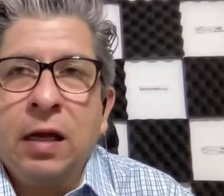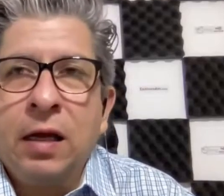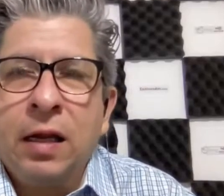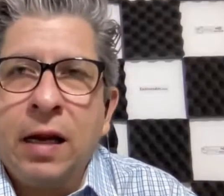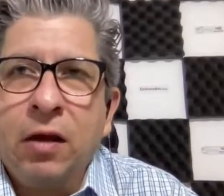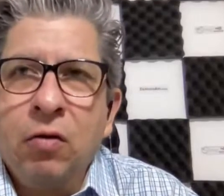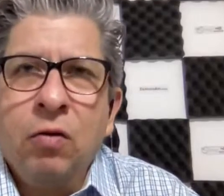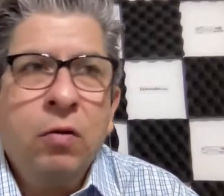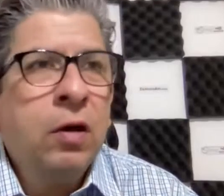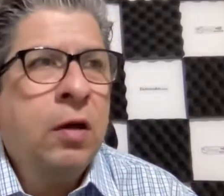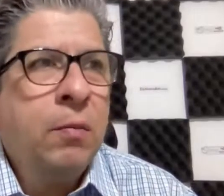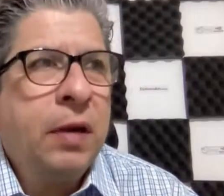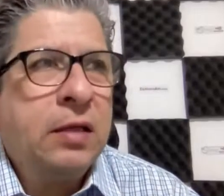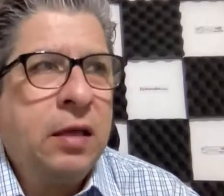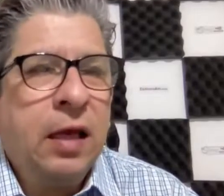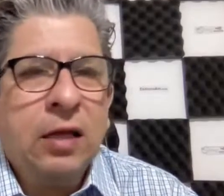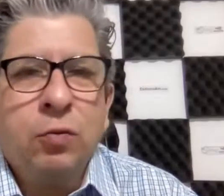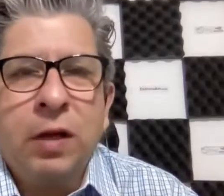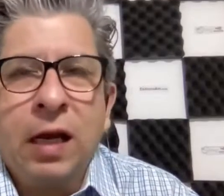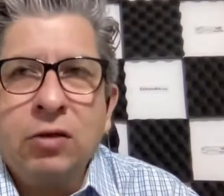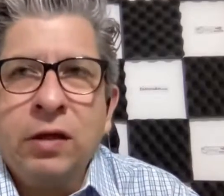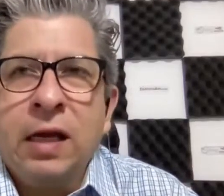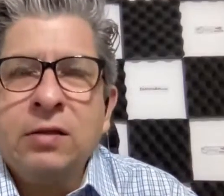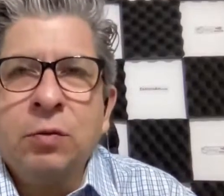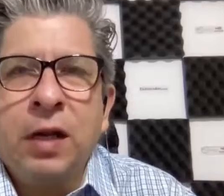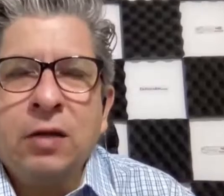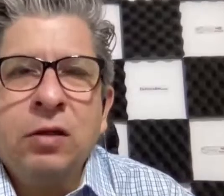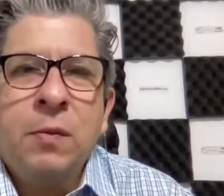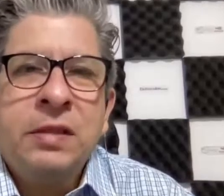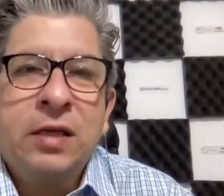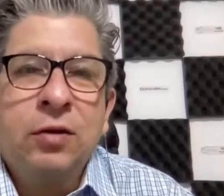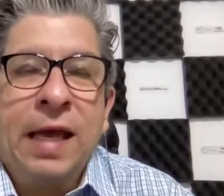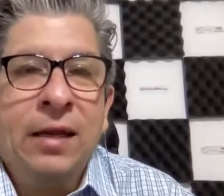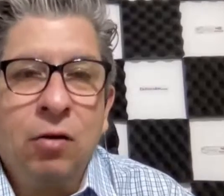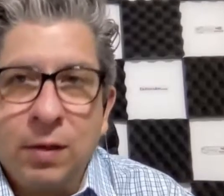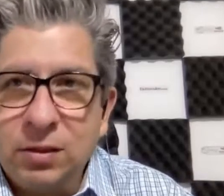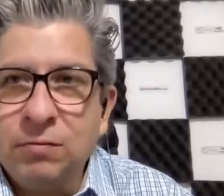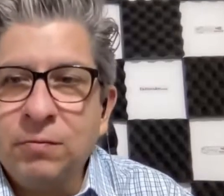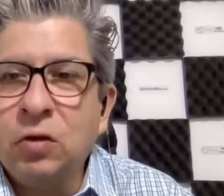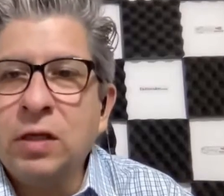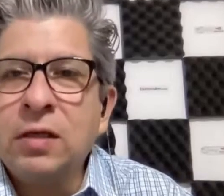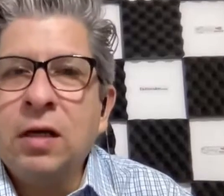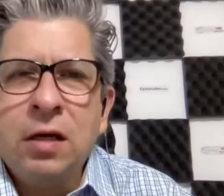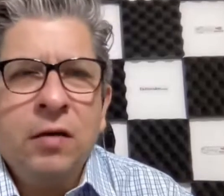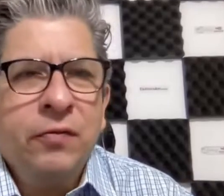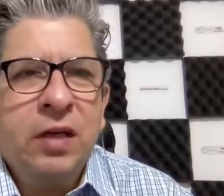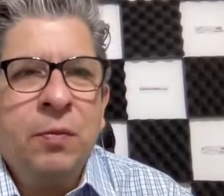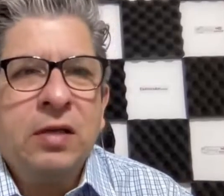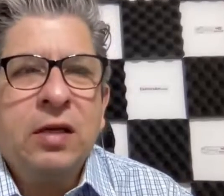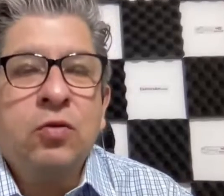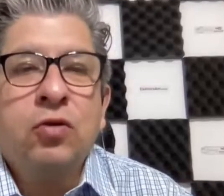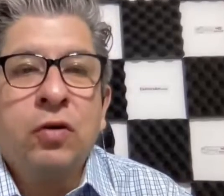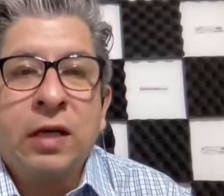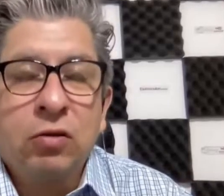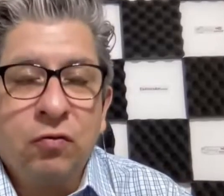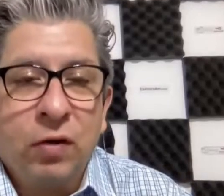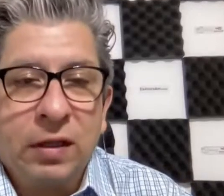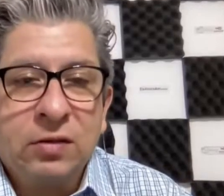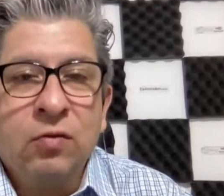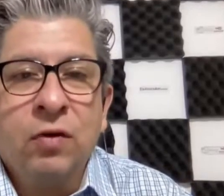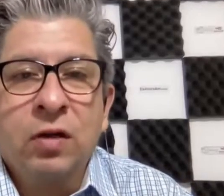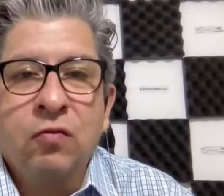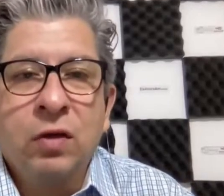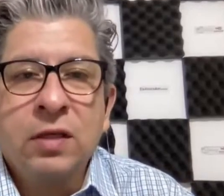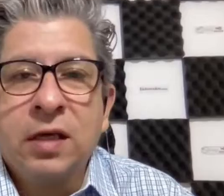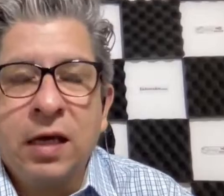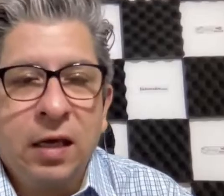y la área que yo presidía, la subdelegación, era subdelegación de administración e innovación. Entonces, siempre eso